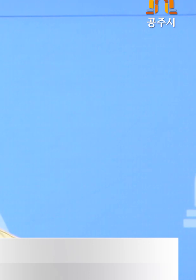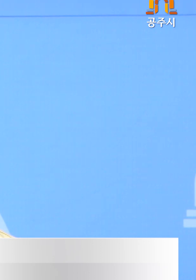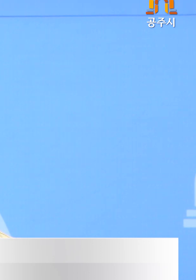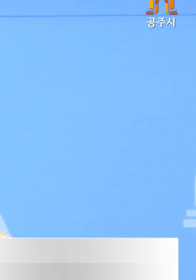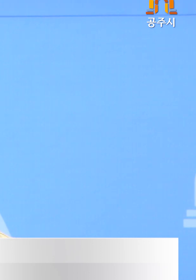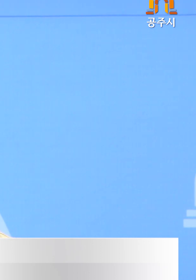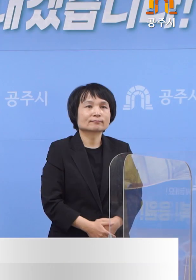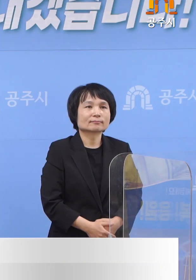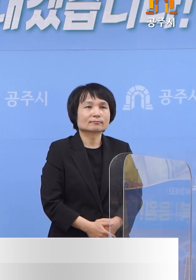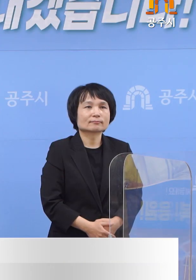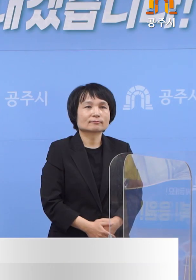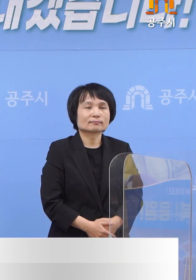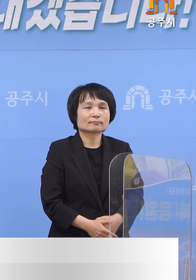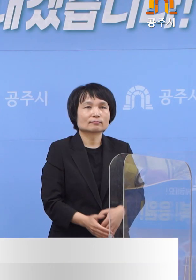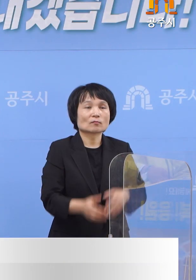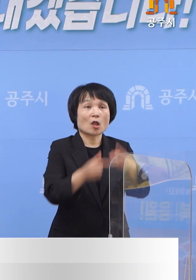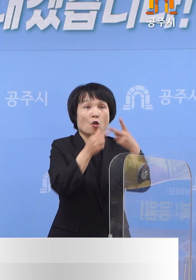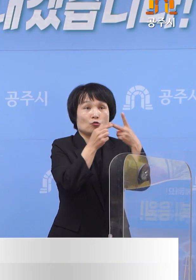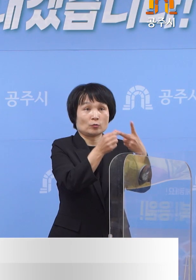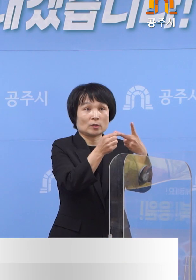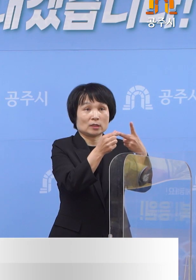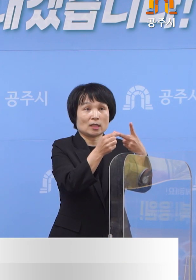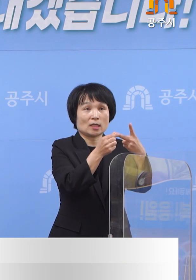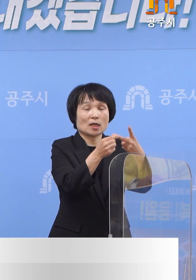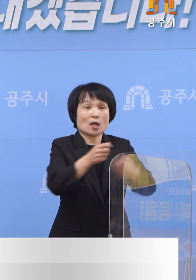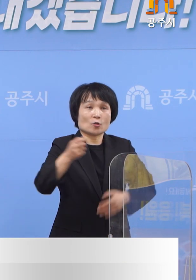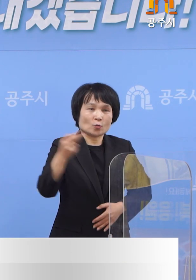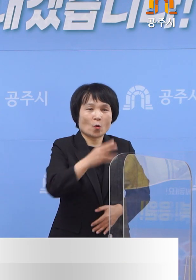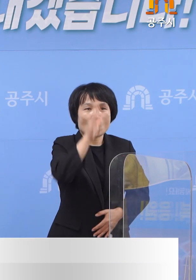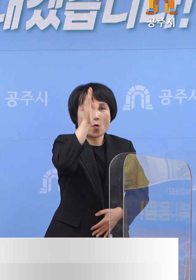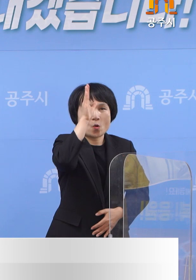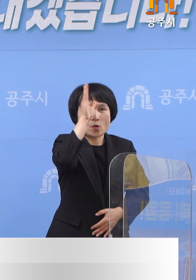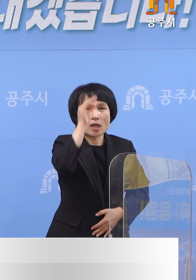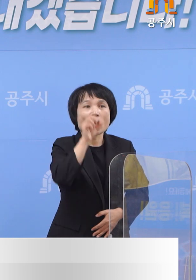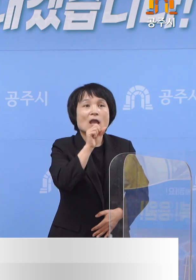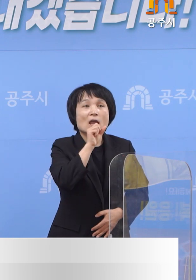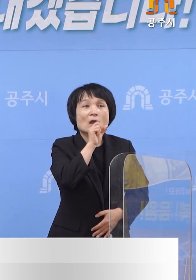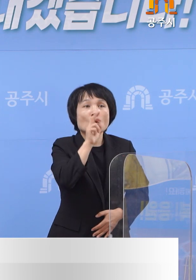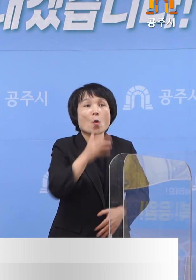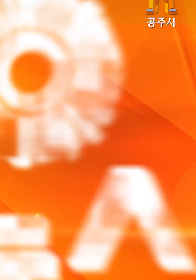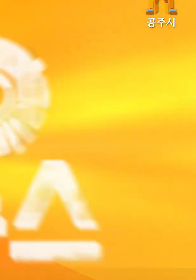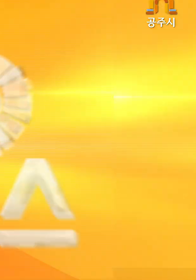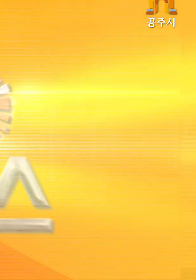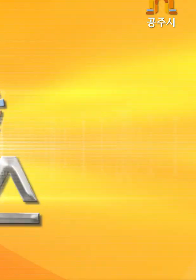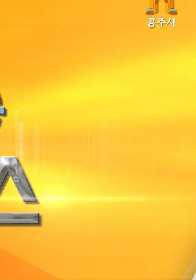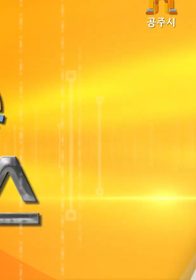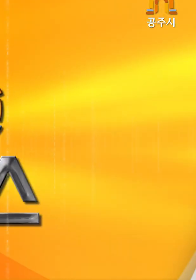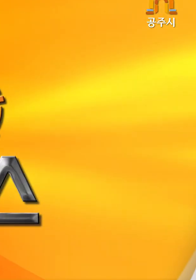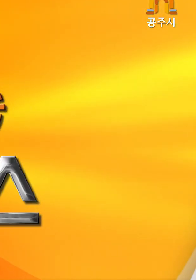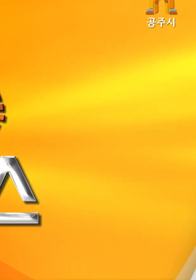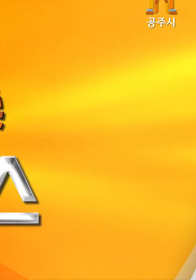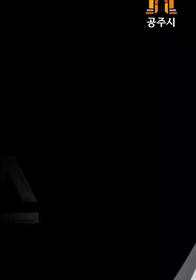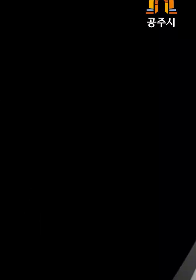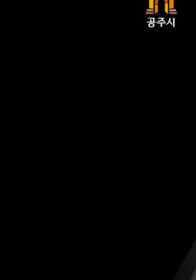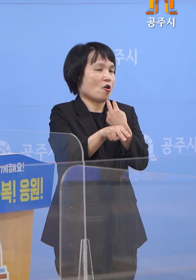특별방역대책기간으로 지정하고 일상생활 속 감염차단 방안을 알리는 데 주력하고 있습니다.